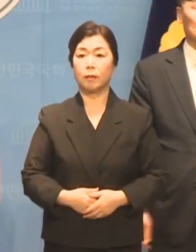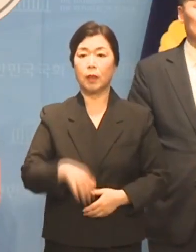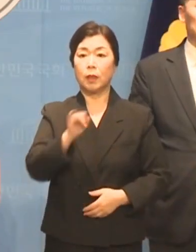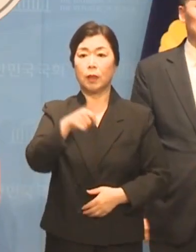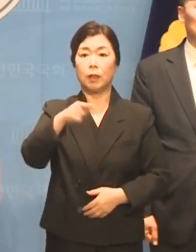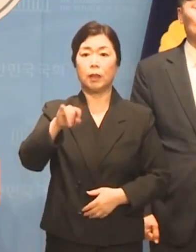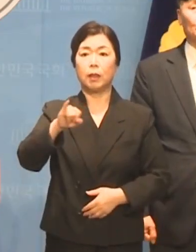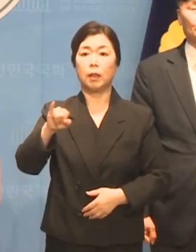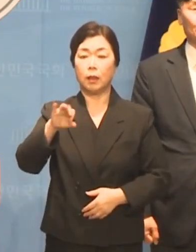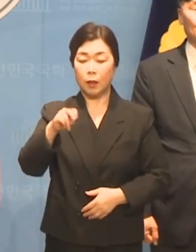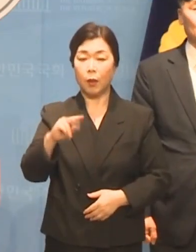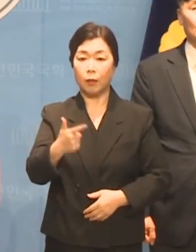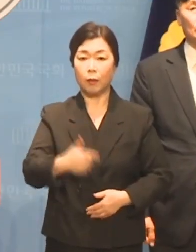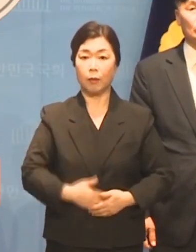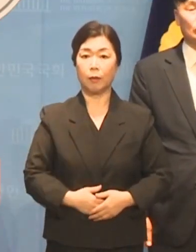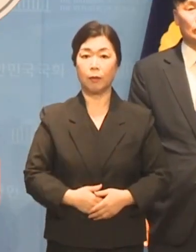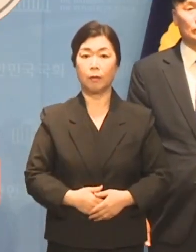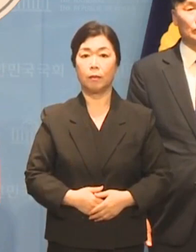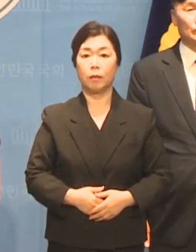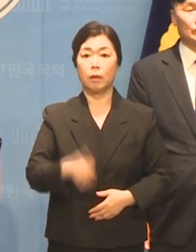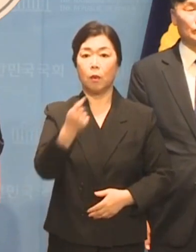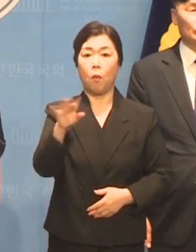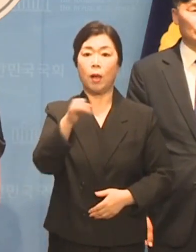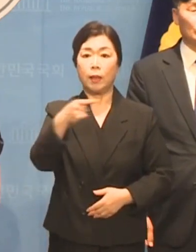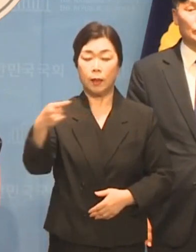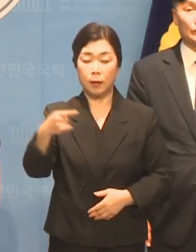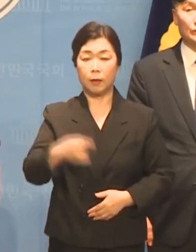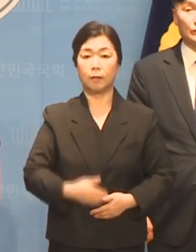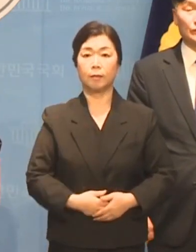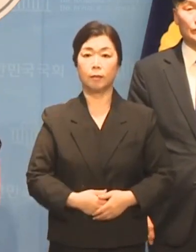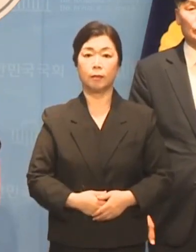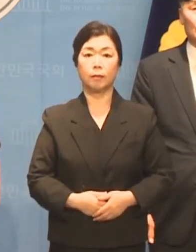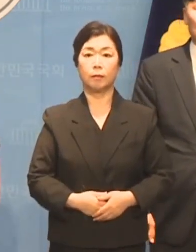의원님 오셨습니다. 황희 의원님 오셨습니다.